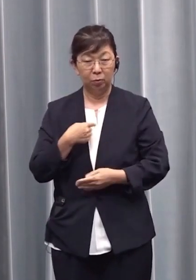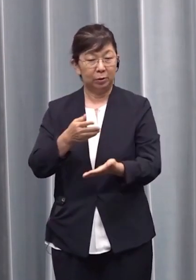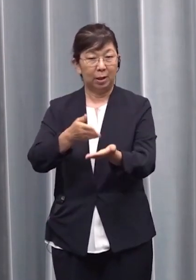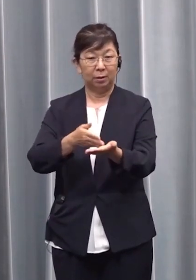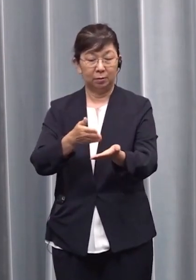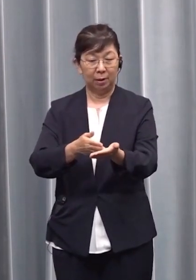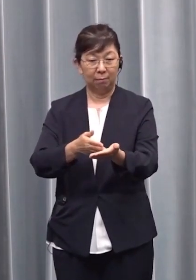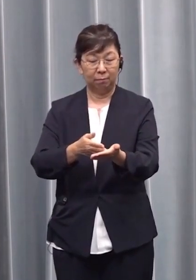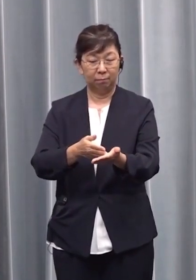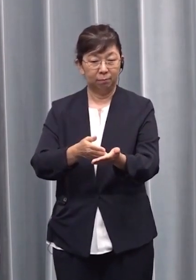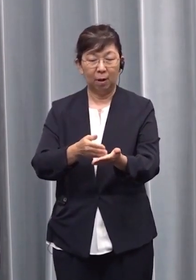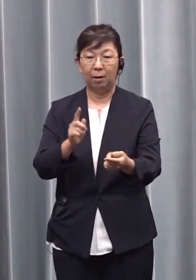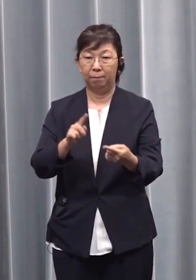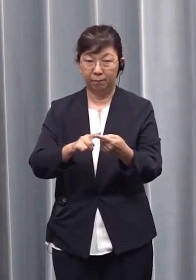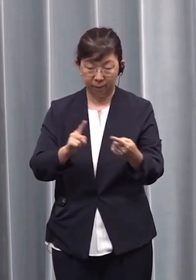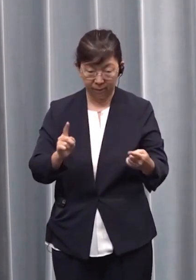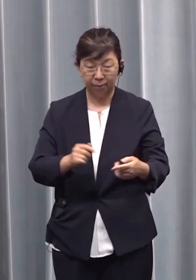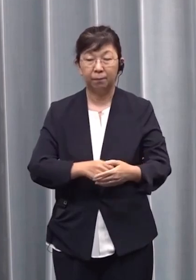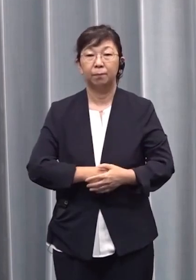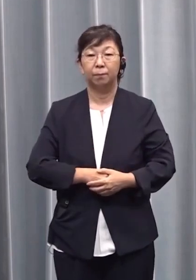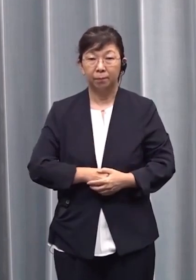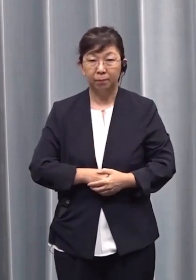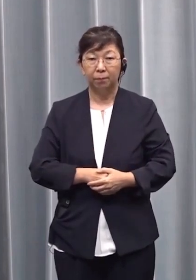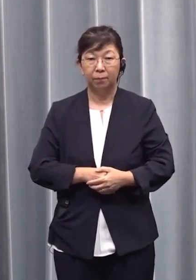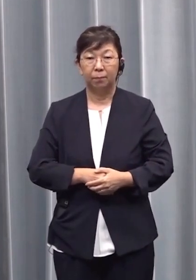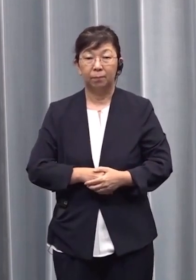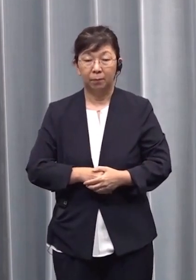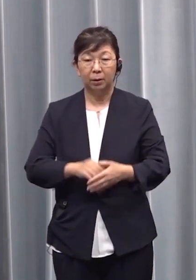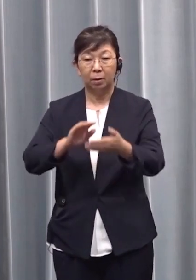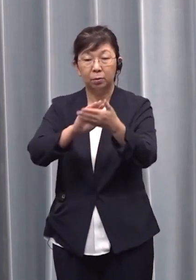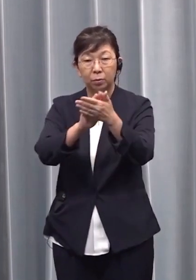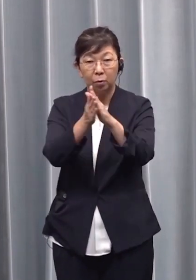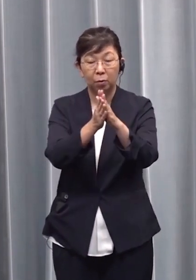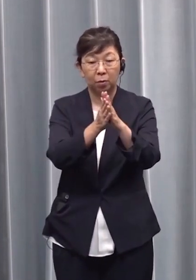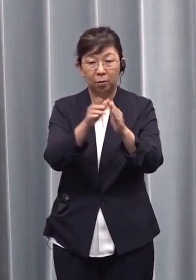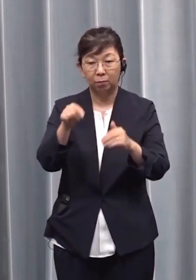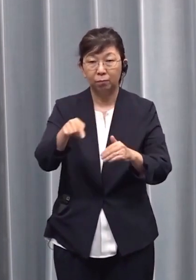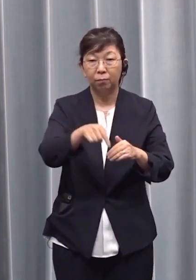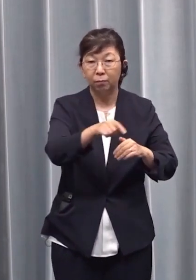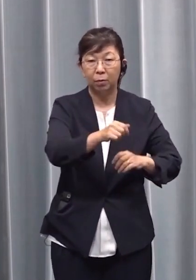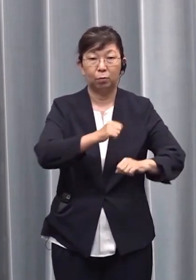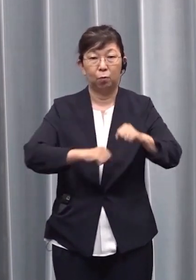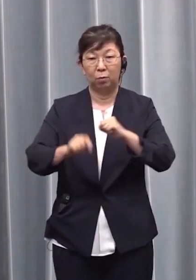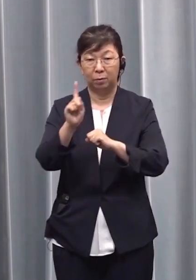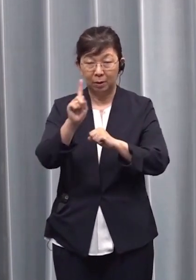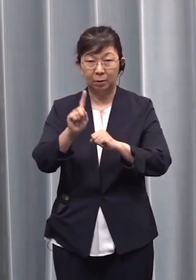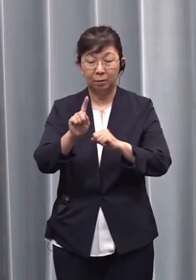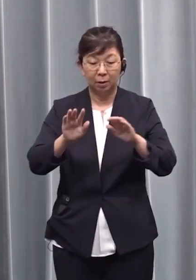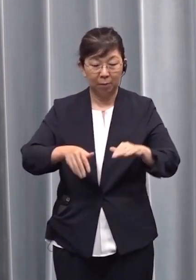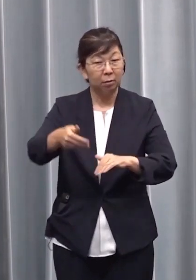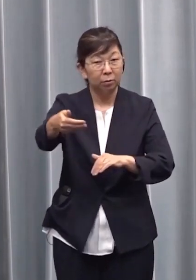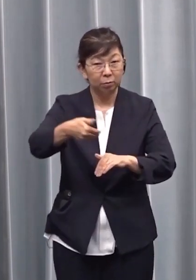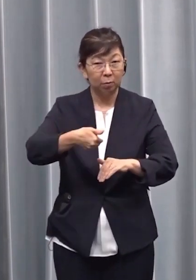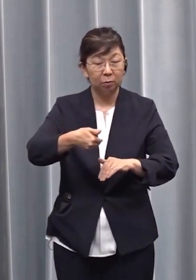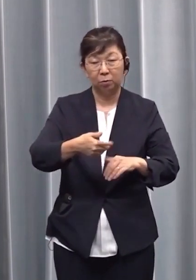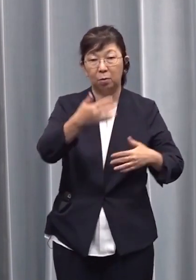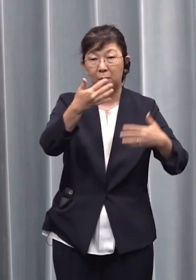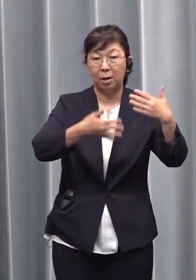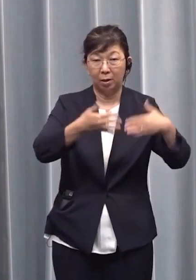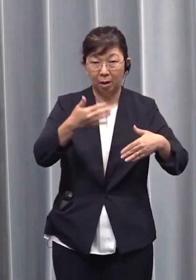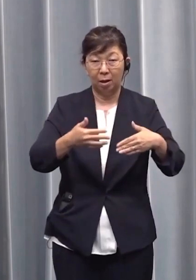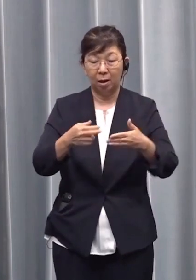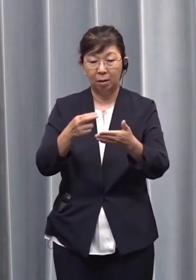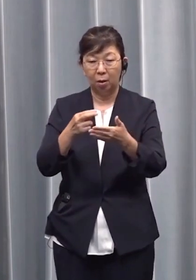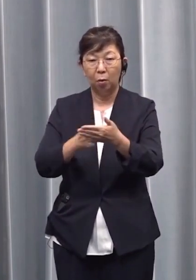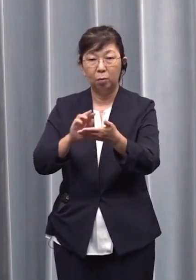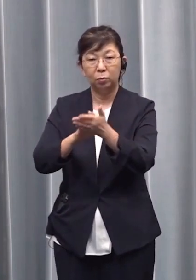する立場にございません。また各省の動きでございますけれども、お尋ねの映画や法務省